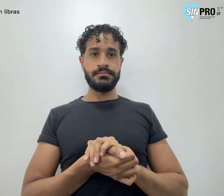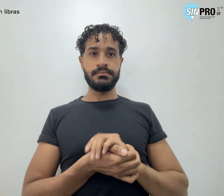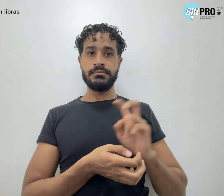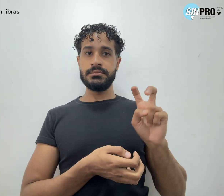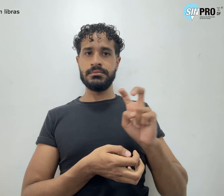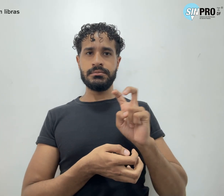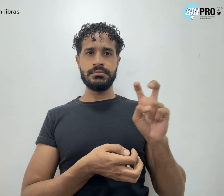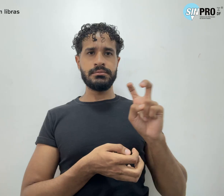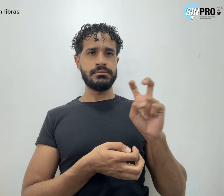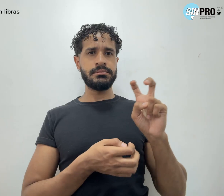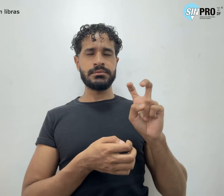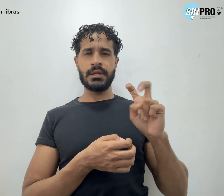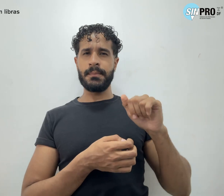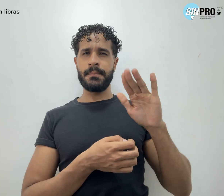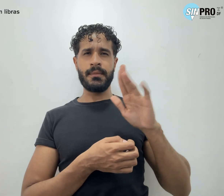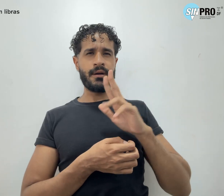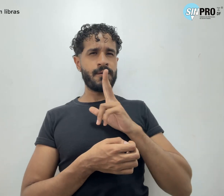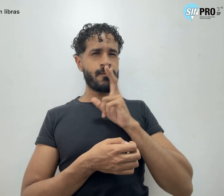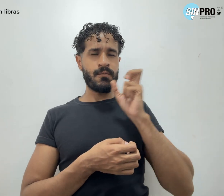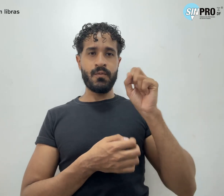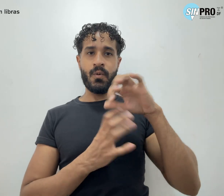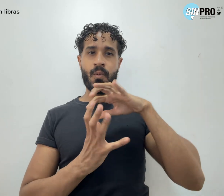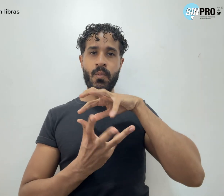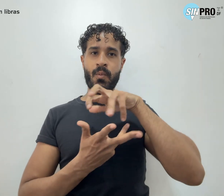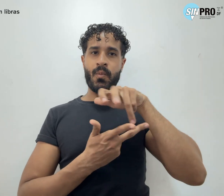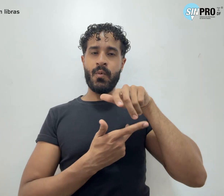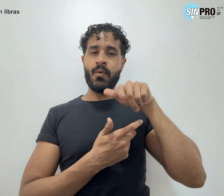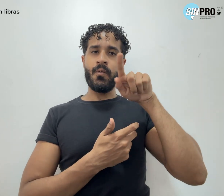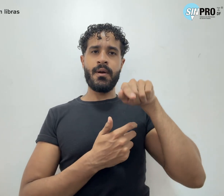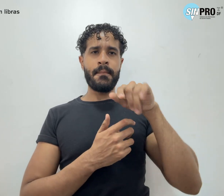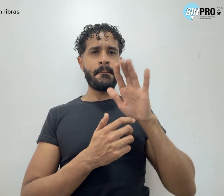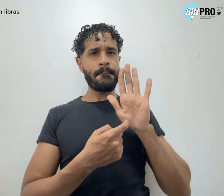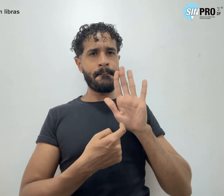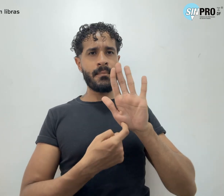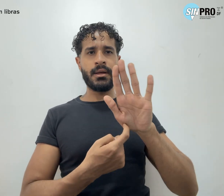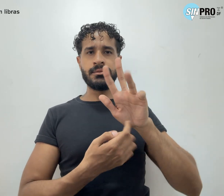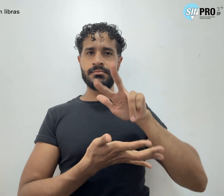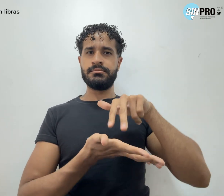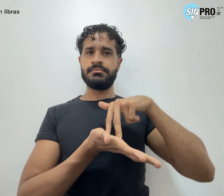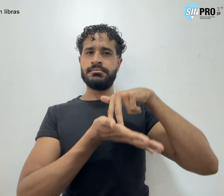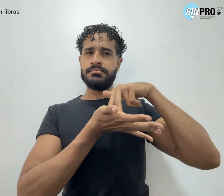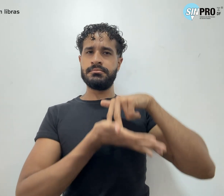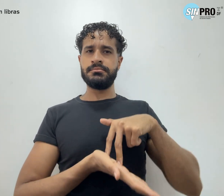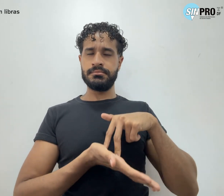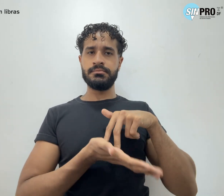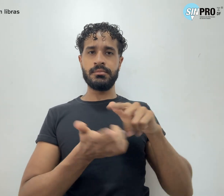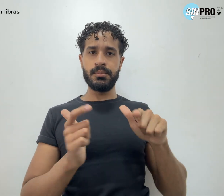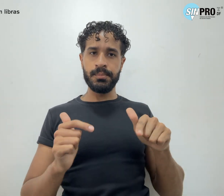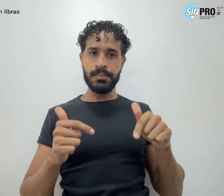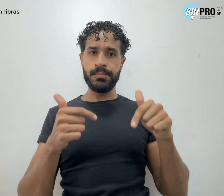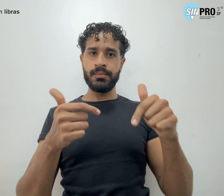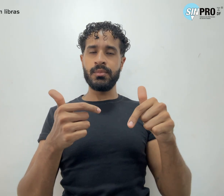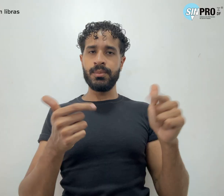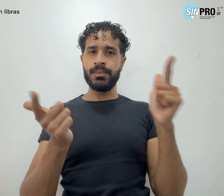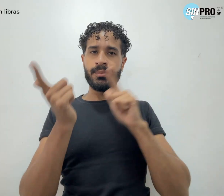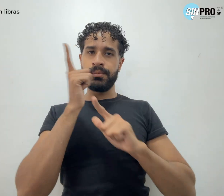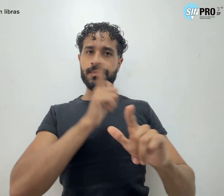maior do mundo, tornando-se símbolo de resistência e luta pelos direitos da